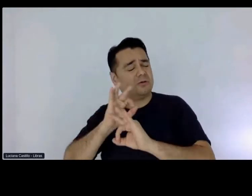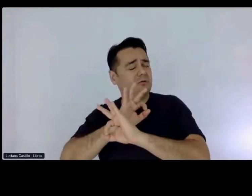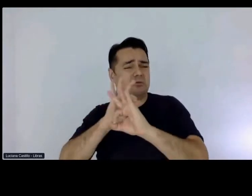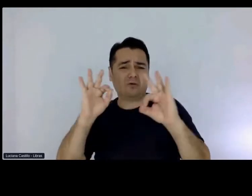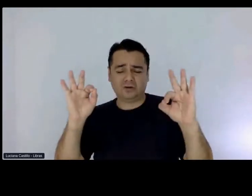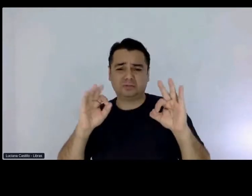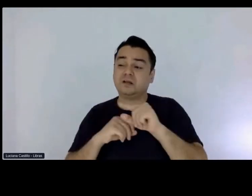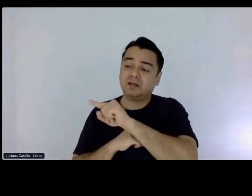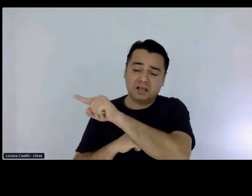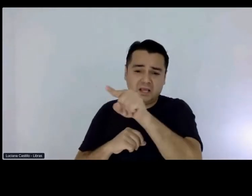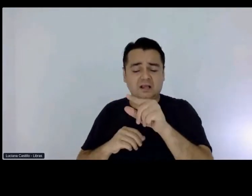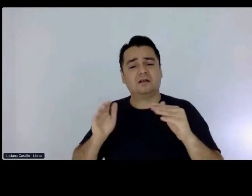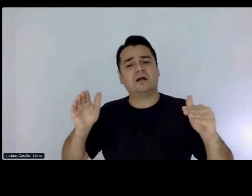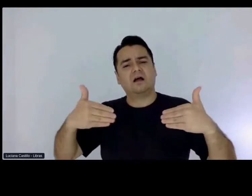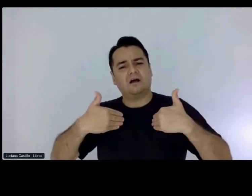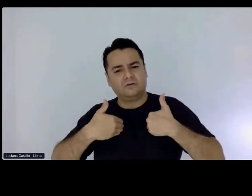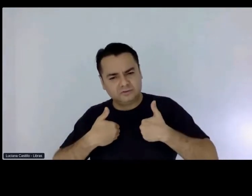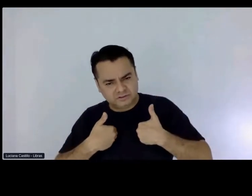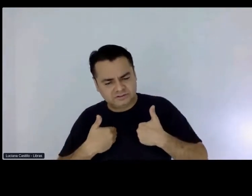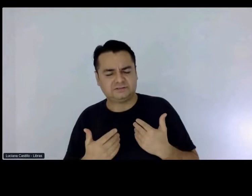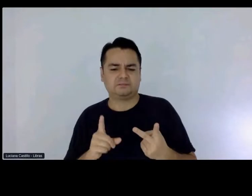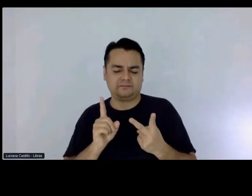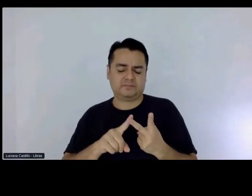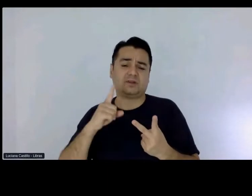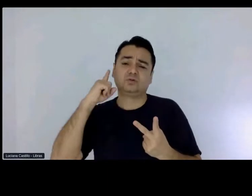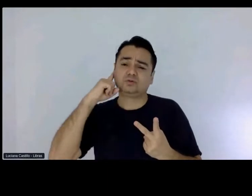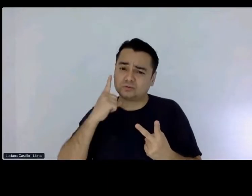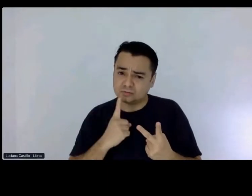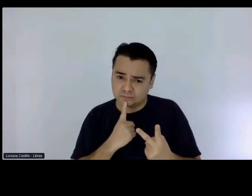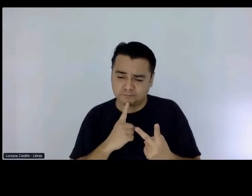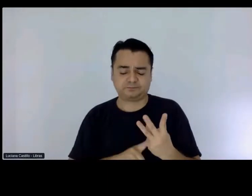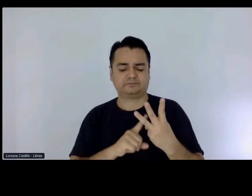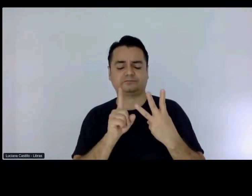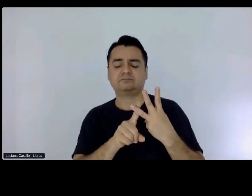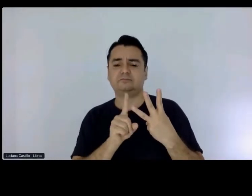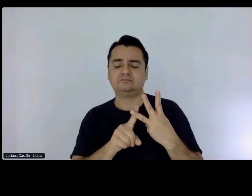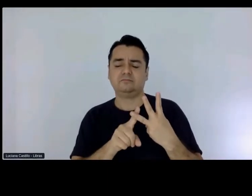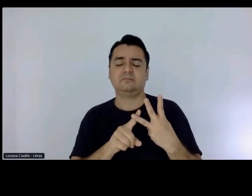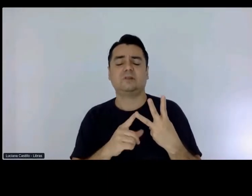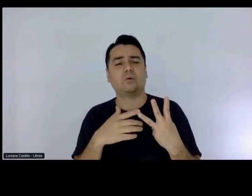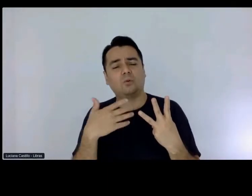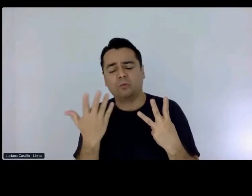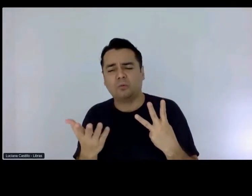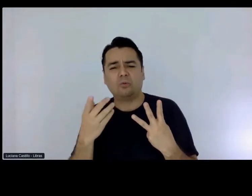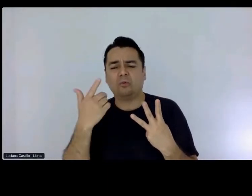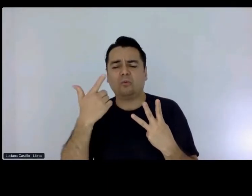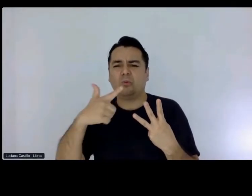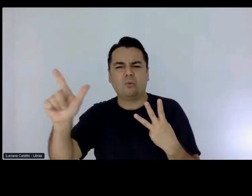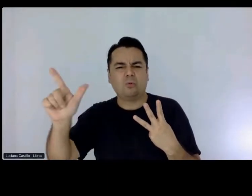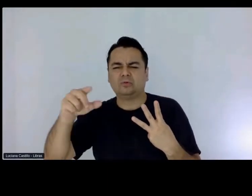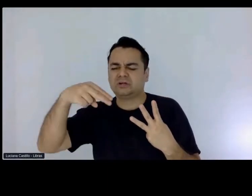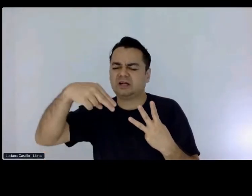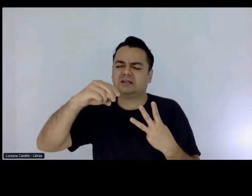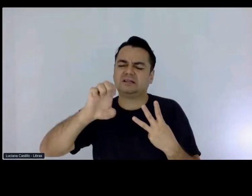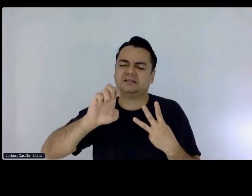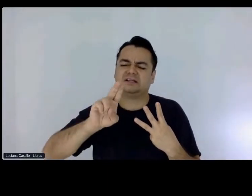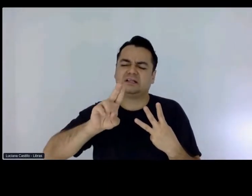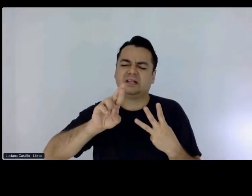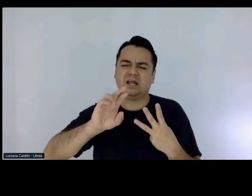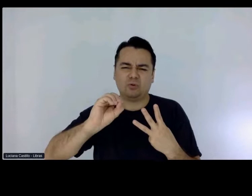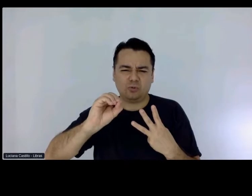são autistas, pessoas surdas, pessoas com alguma outra neurodivergência, essas